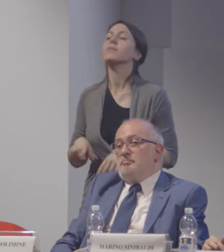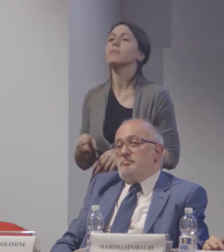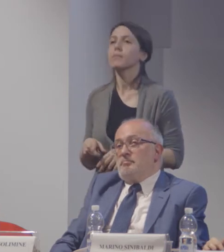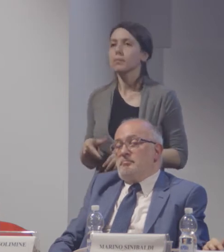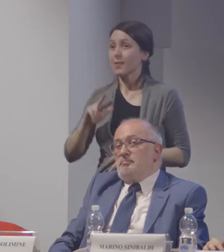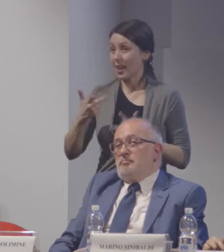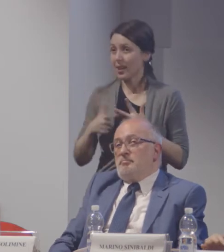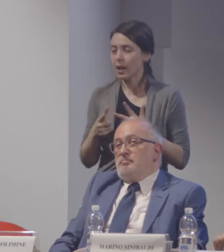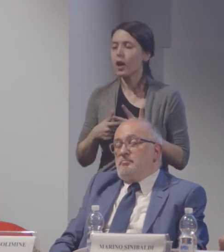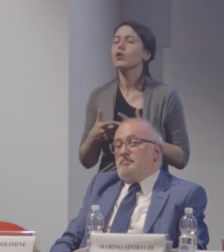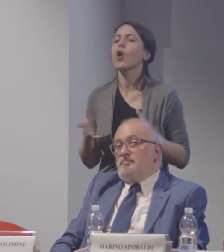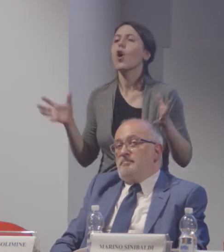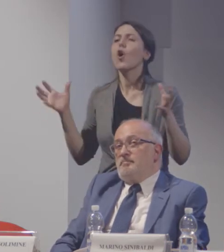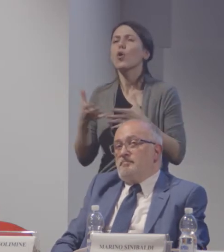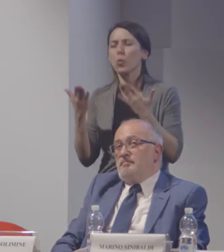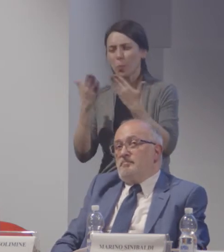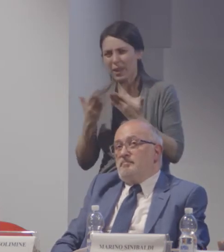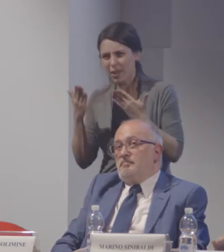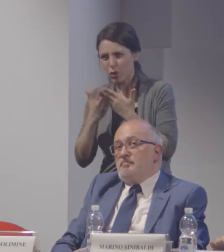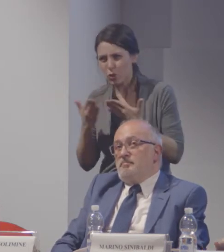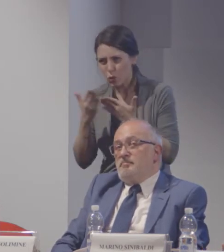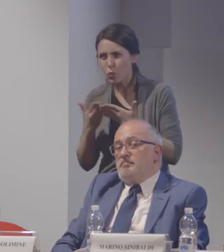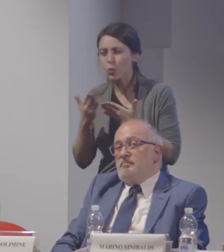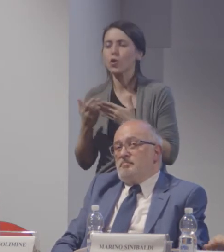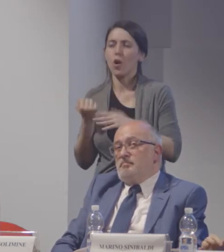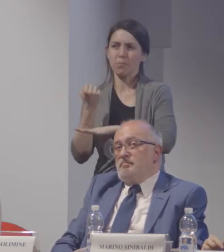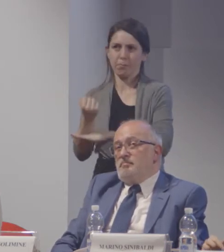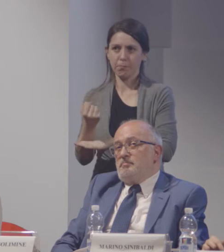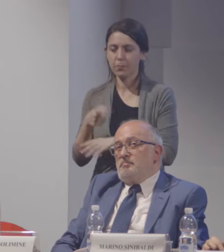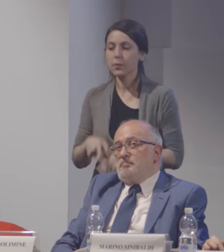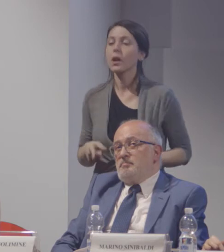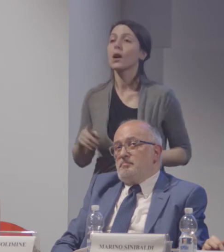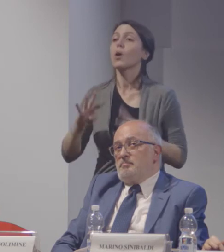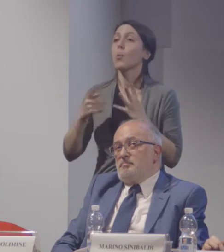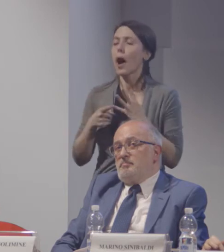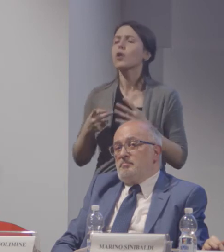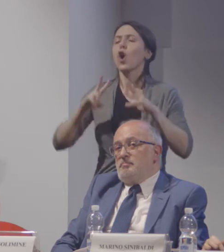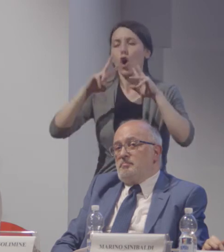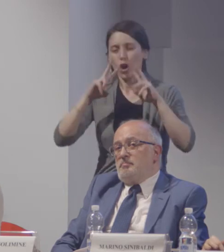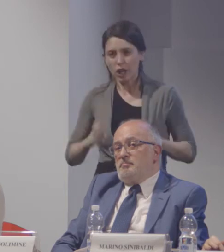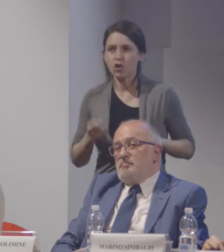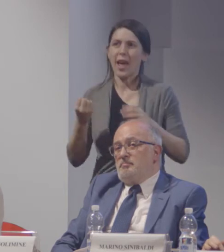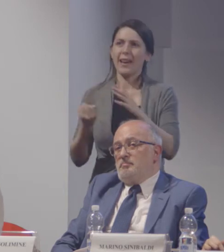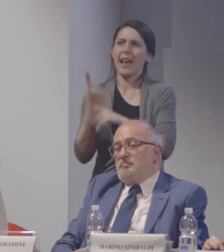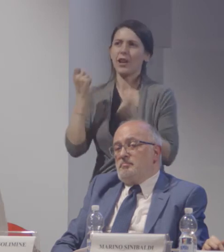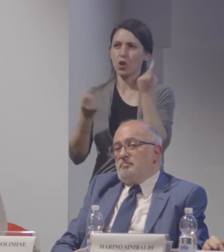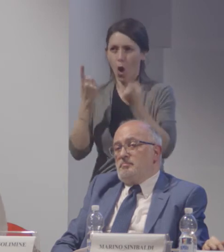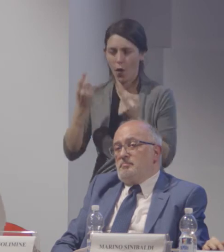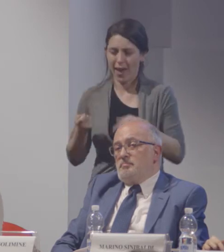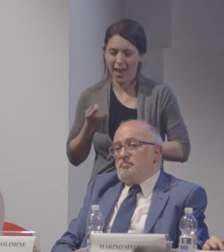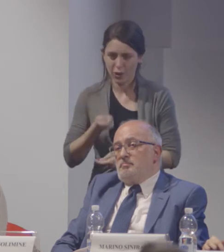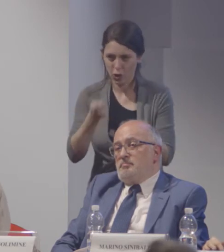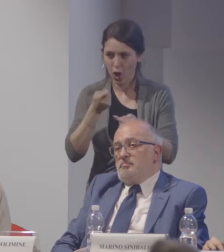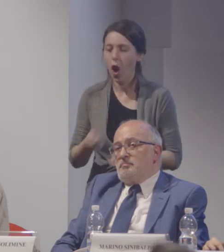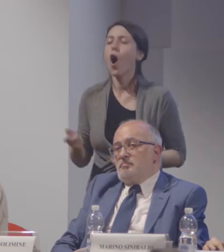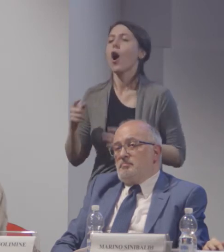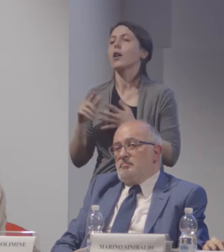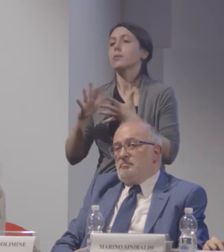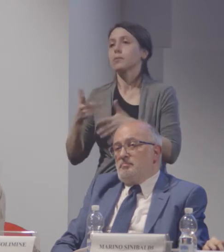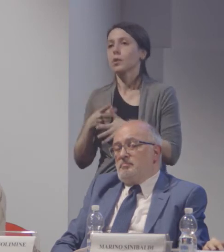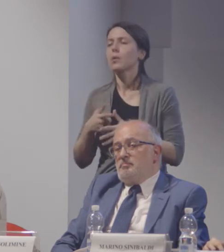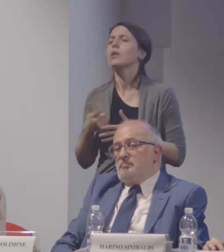e collaborazione nell'intero staff. Quarto, stabilizzare una cultura della ricerca, innovazione ed esplorazione. Quinto, incorporare